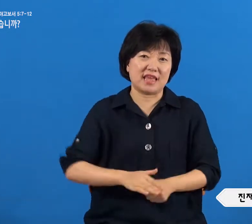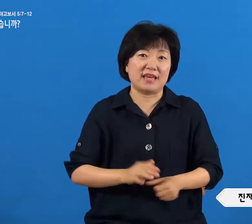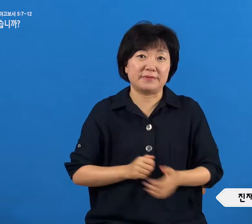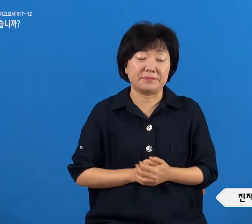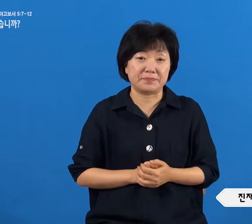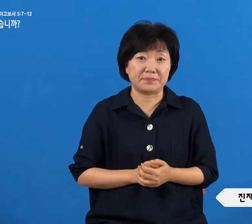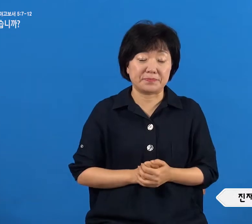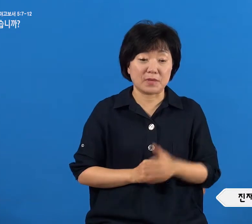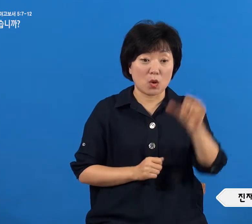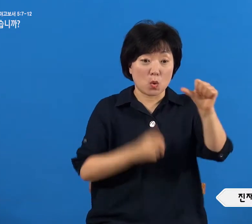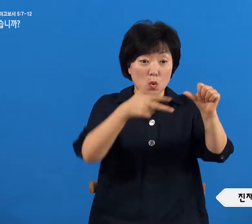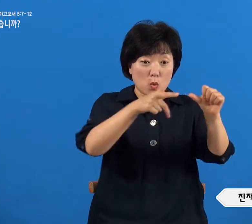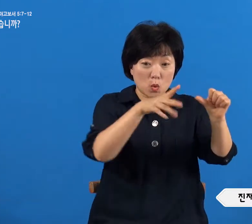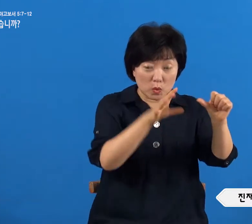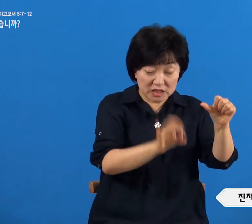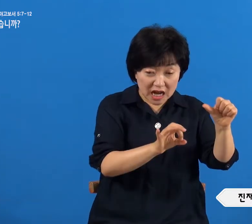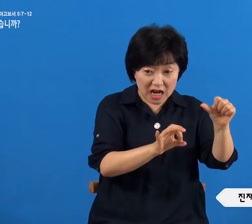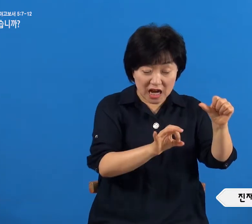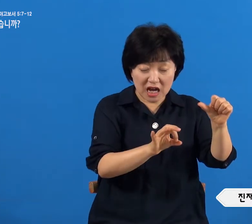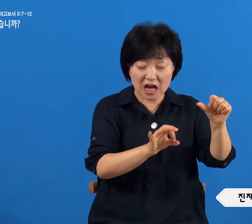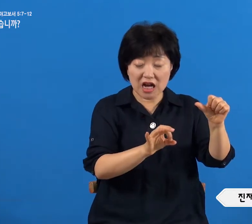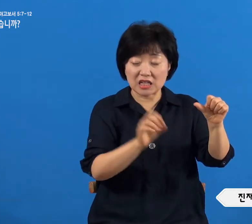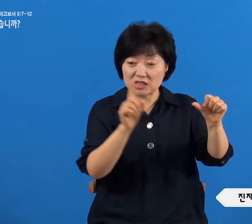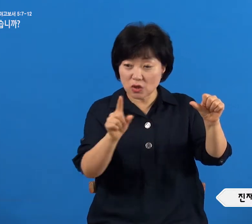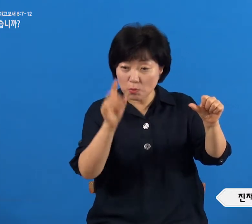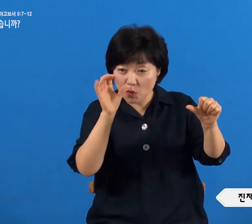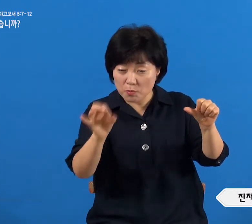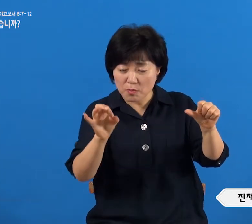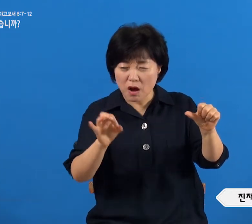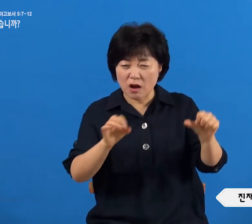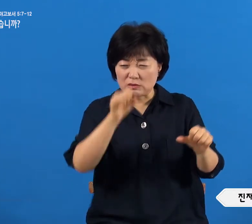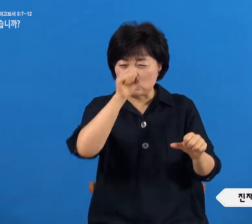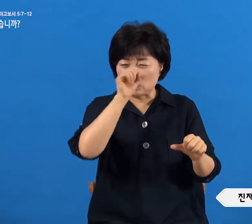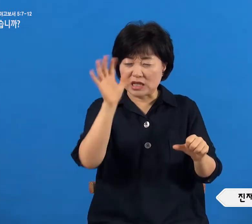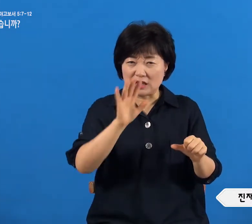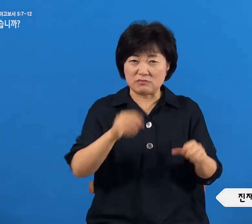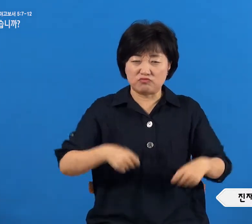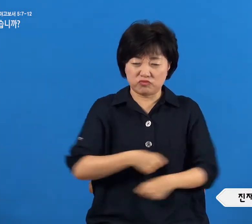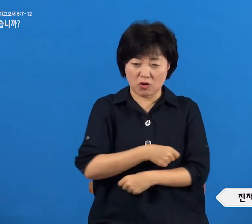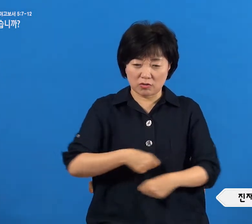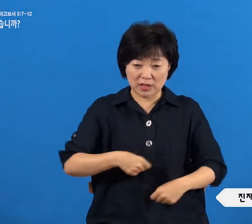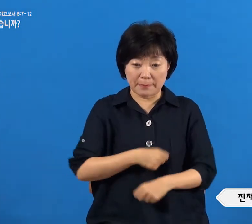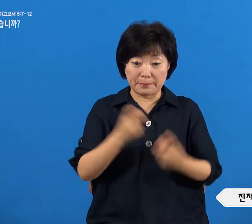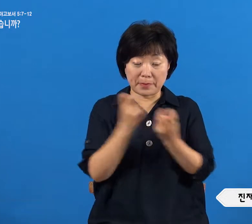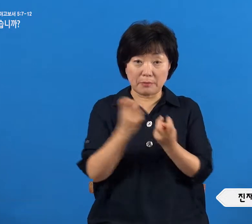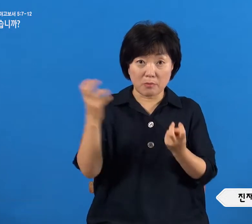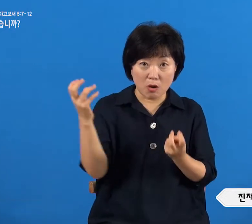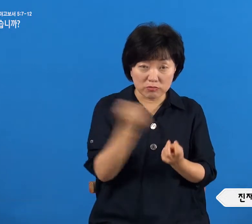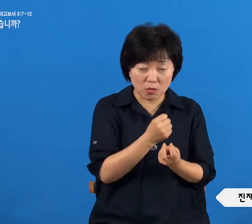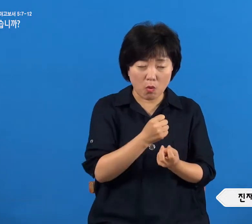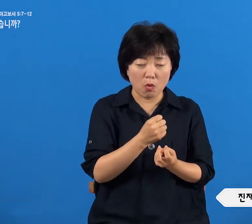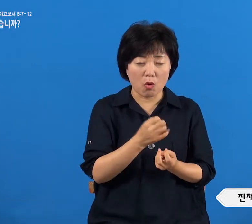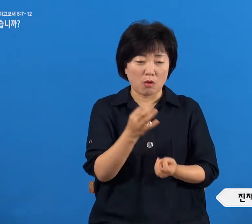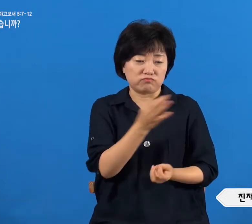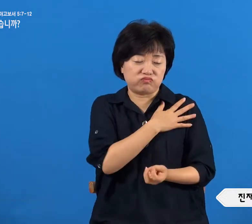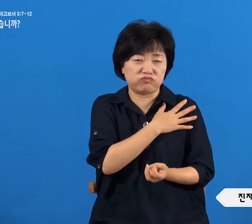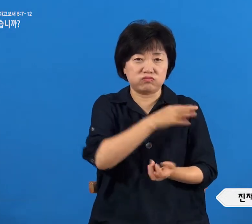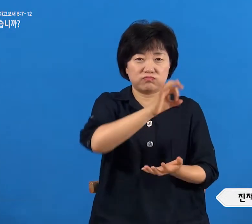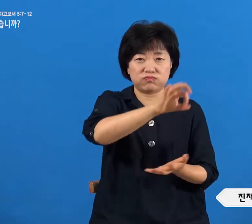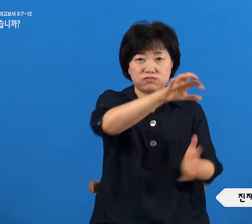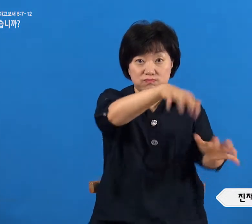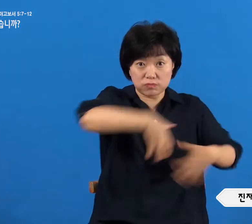정말 안 좋은 방법으로 불을 취득한 부유한 사람들을 향한 경고의 메시지가